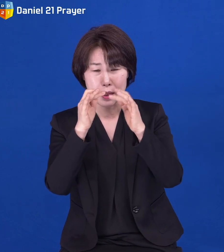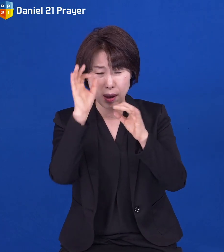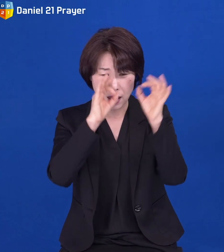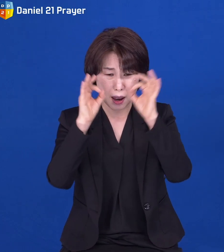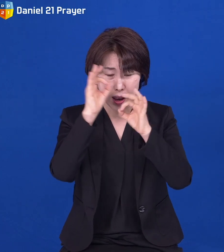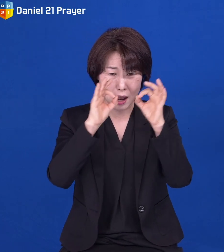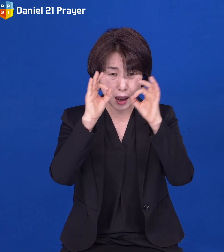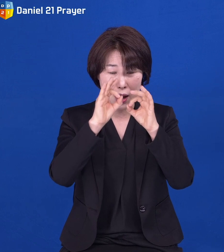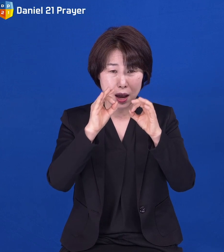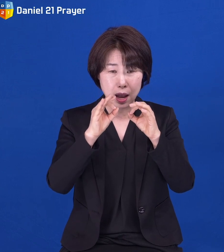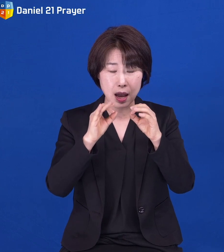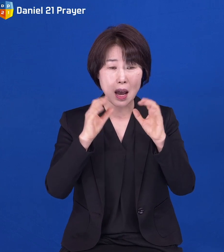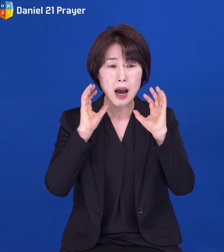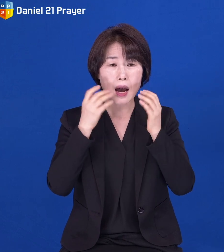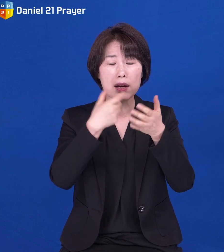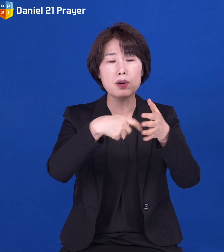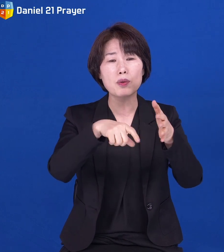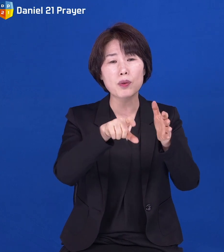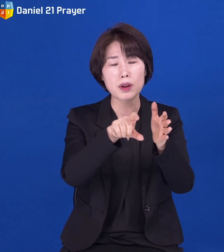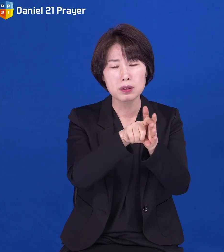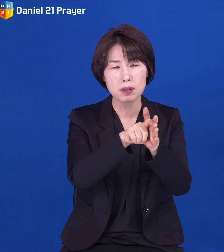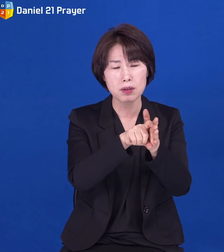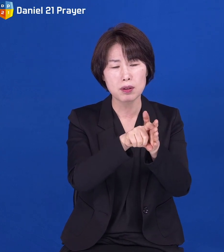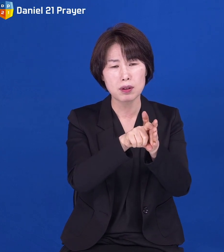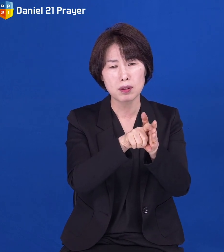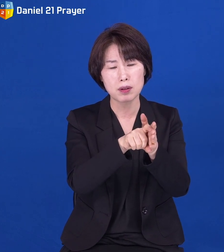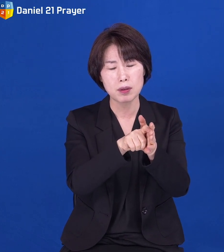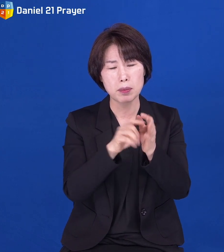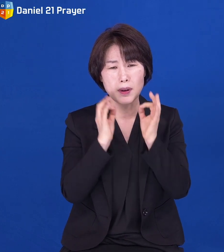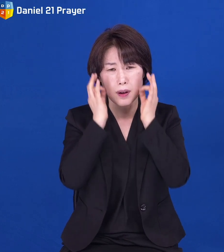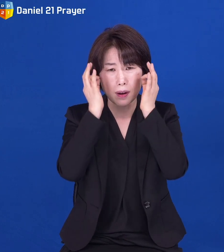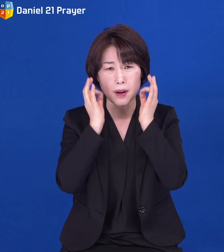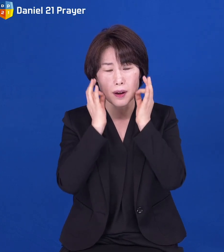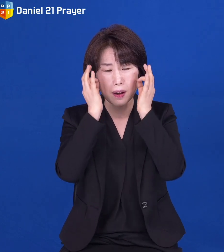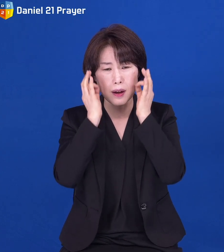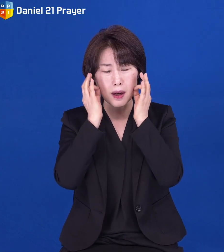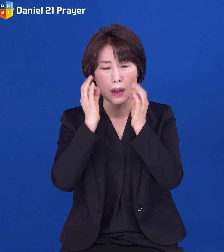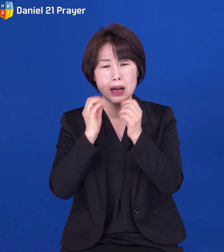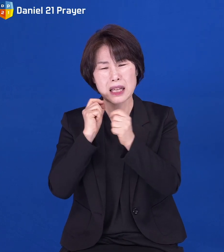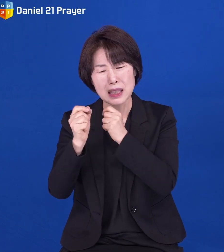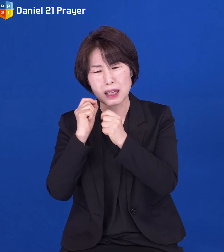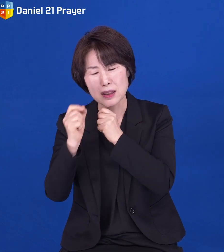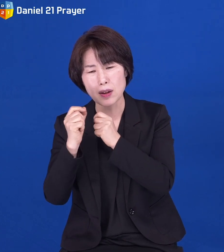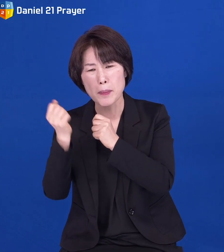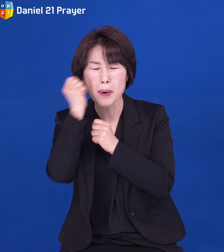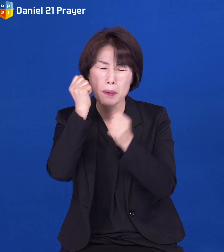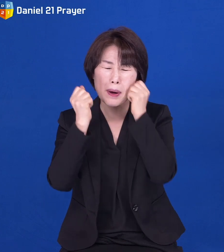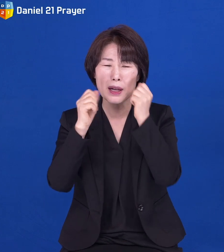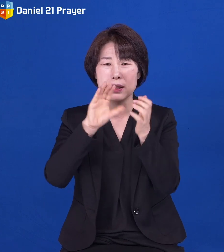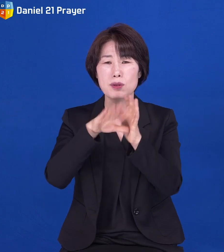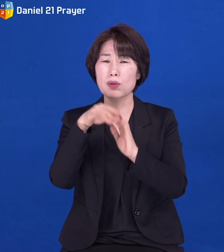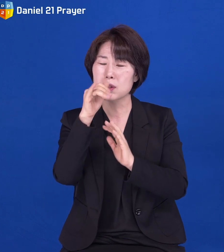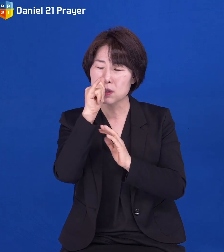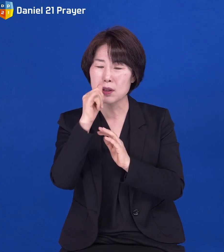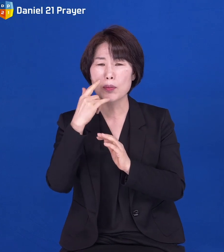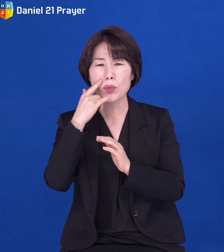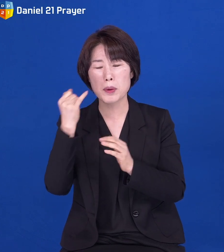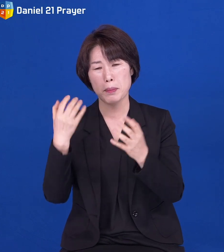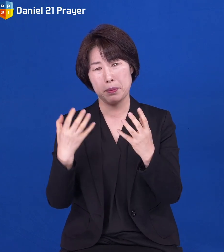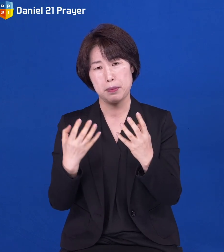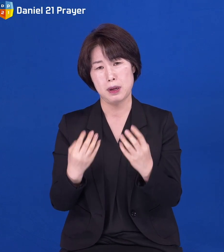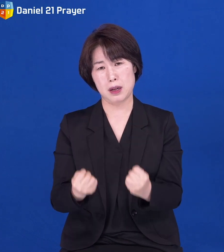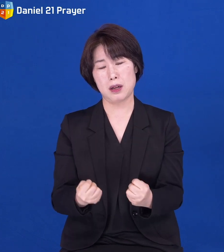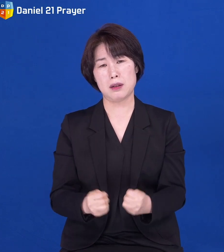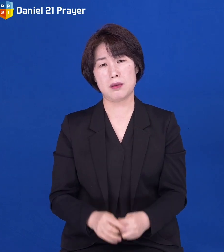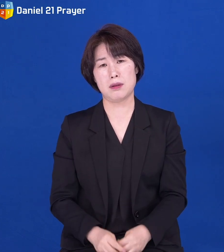뭐가 좋네, 사기도 엄청 당해요. 막 돈 엄청 이상한 데다 다 정말 그런 거에 사기 좀 안 치셨으면